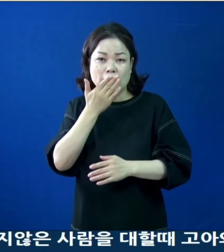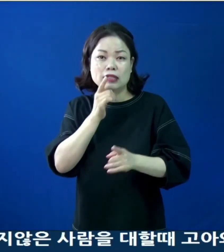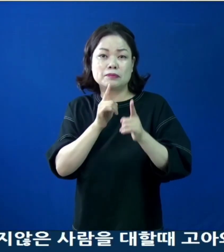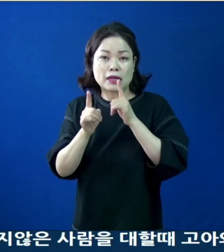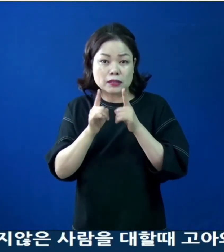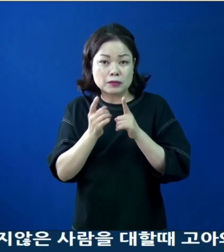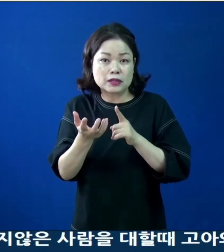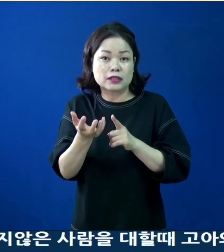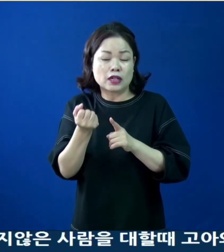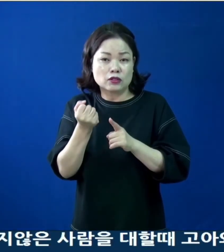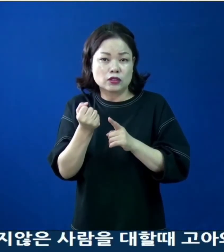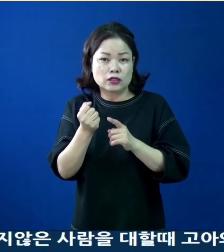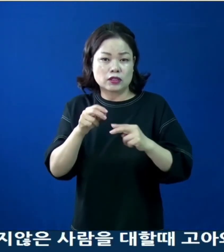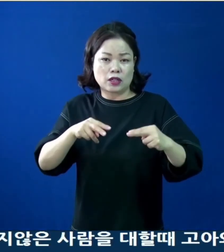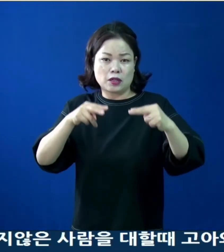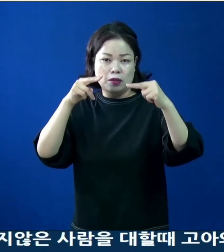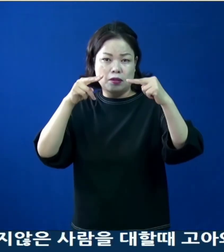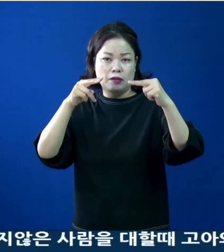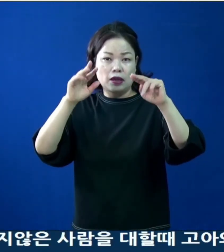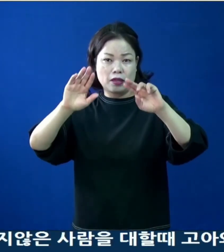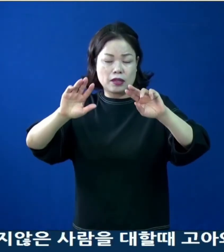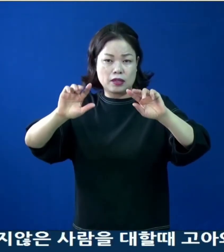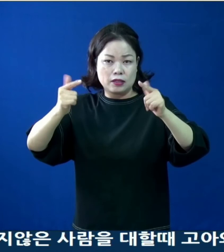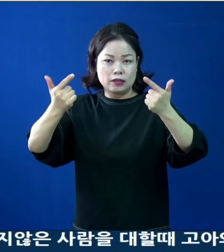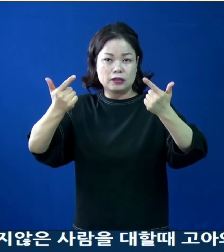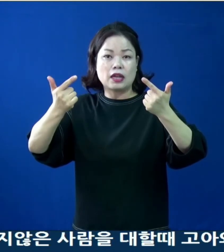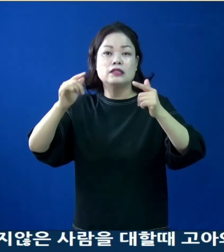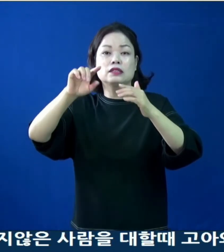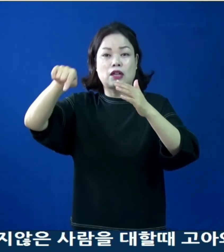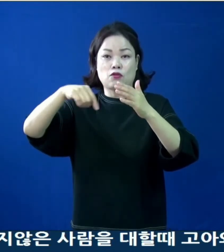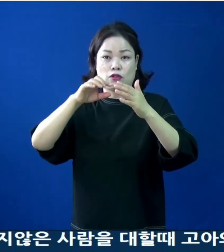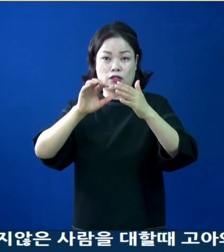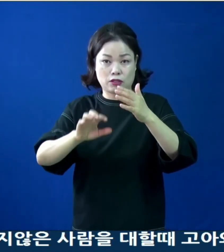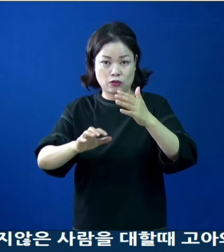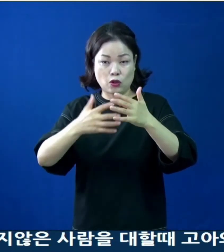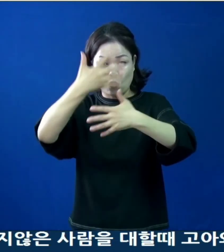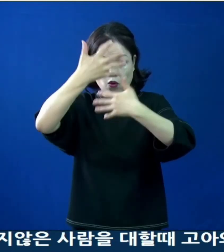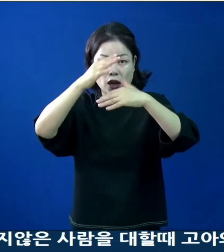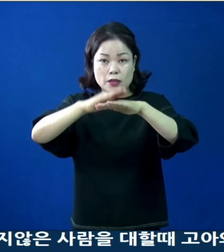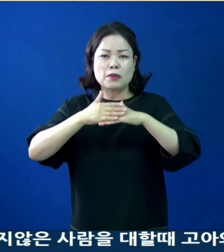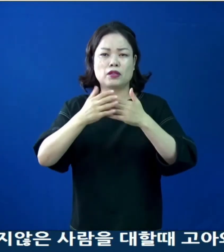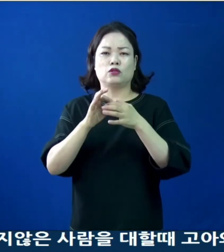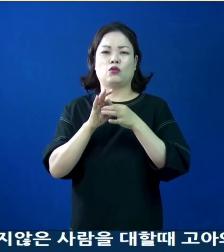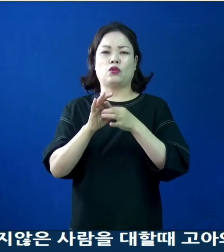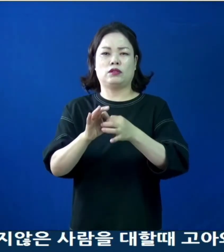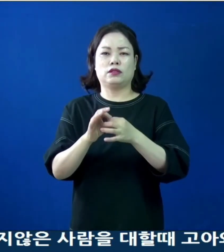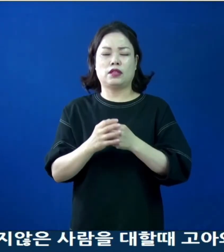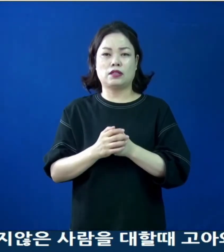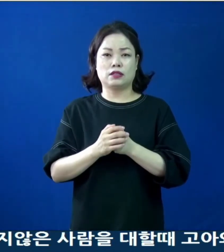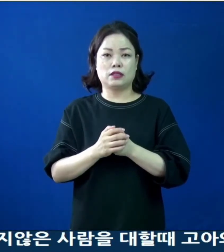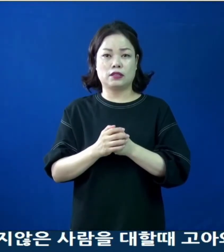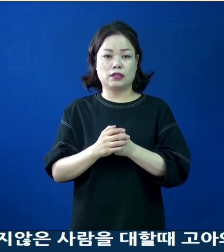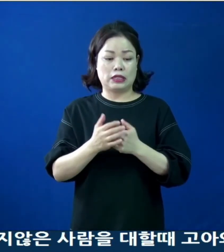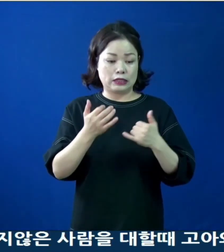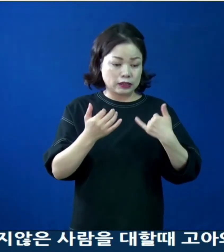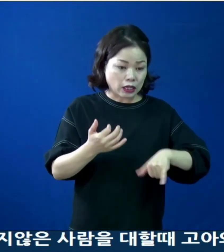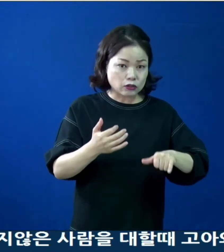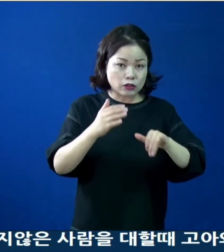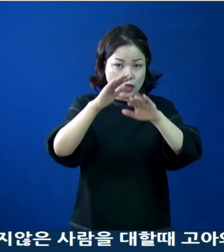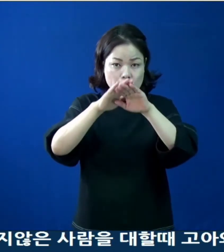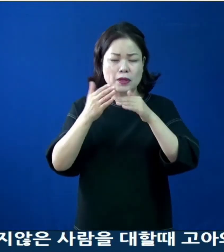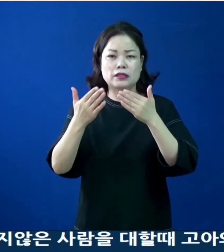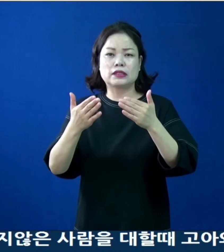말씀을 비대면 시간에도 경험할 수 있게 되는 것이죠. 자녀들을 위해서 지금 함께 예배 드리고 계시다면